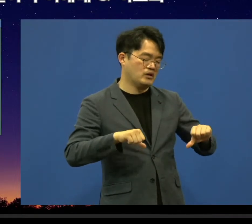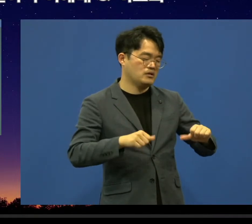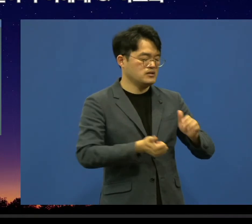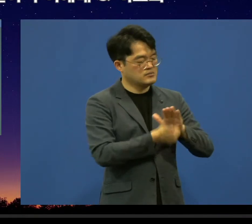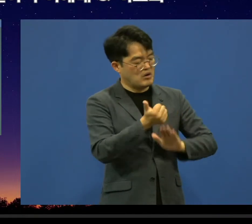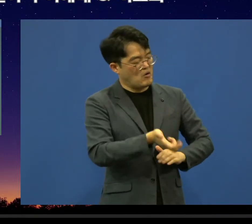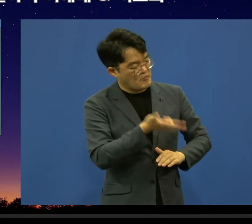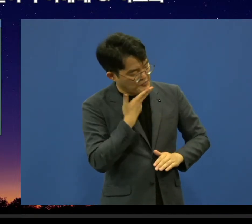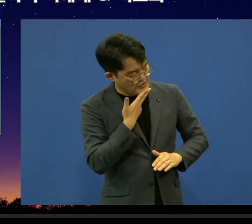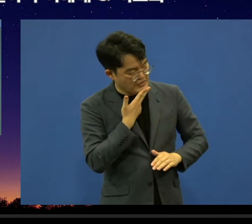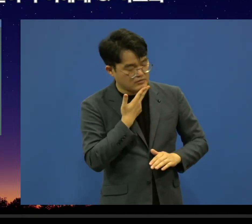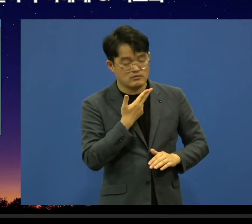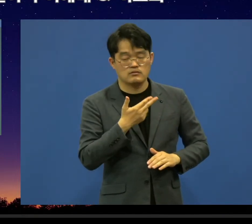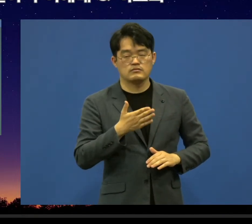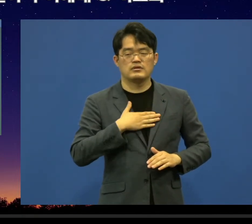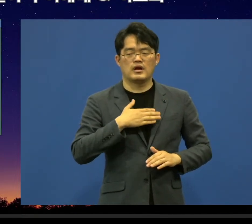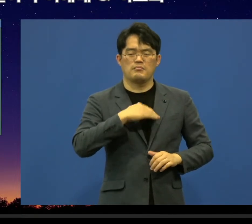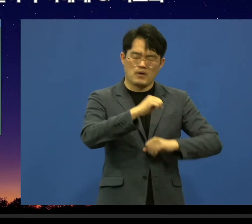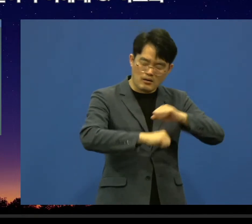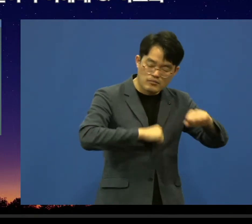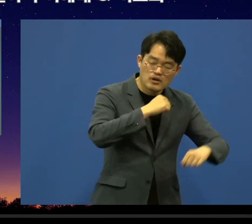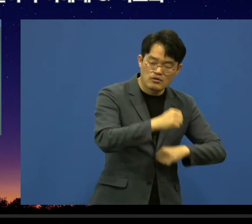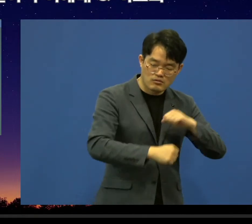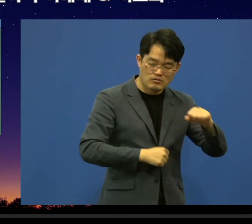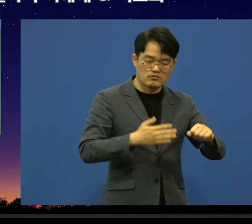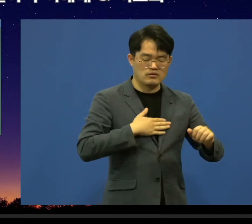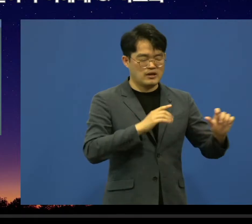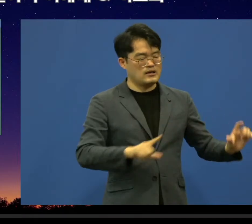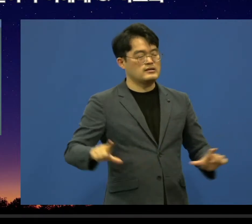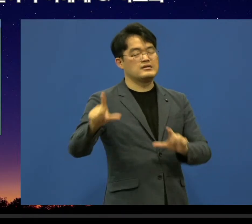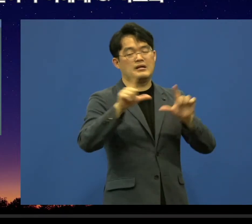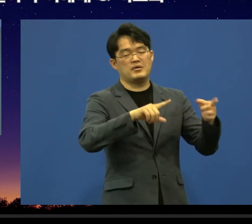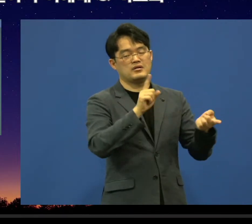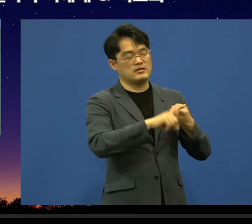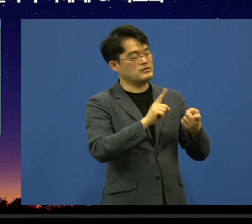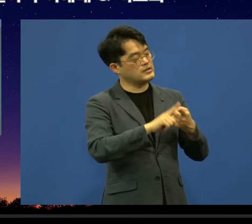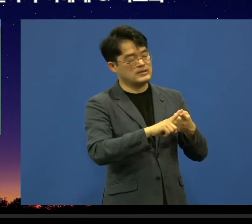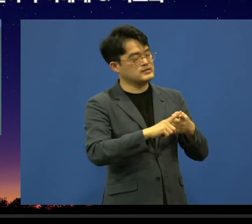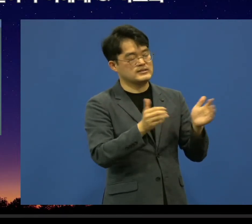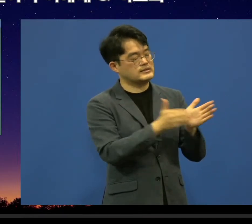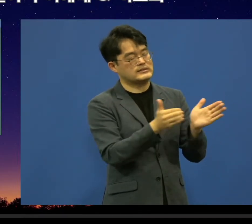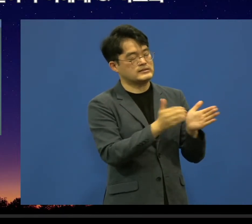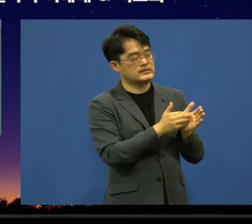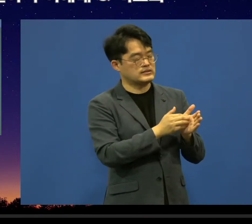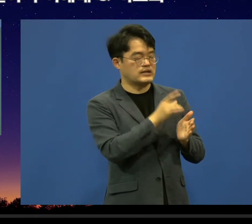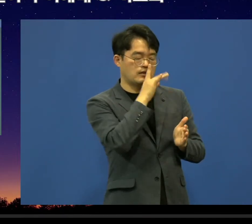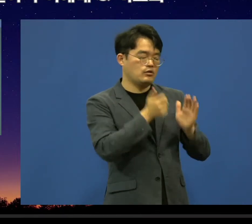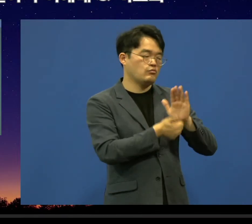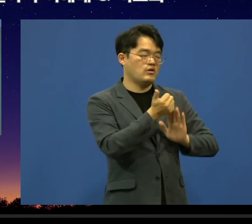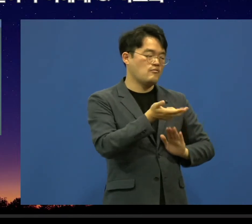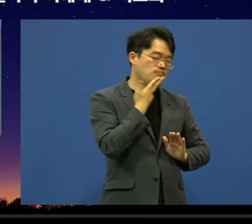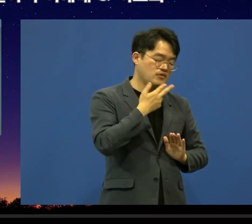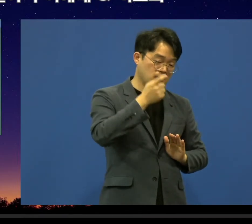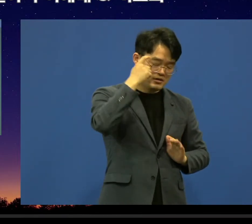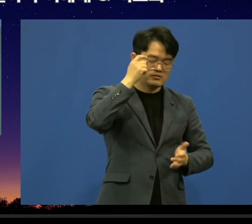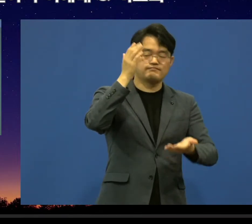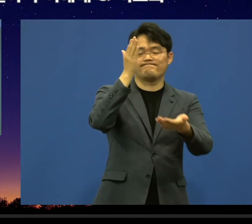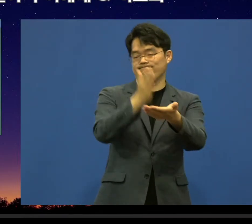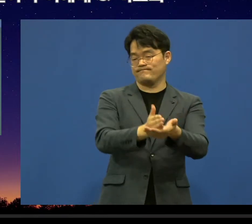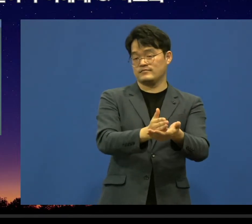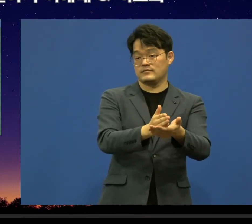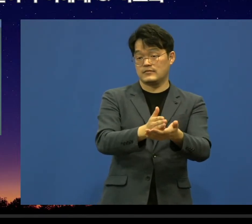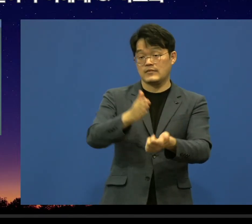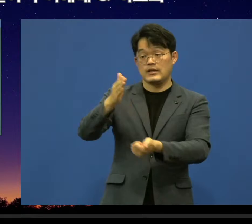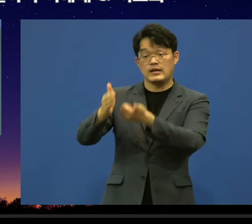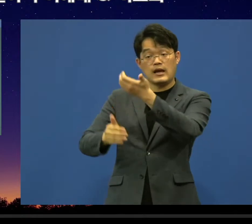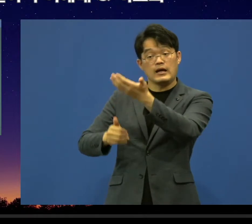말할 때까지 내가 먼저 우리 인생을 결론 내면은 안 돼요. 하나님이 이때다 하는 순간, 여러분 그게 오늘